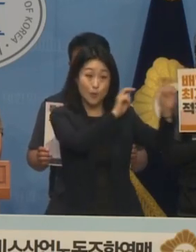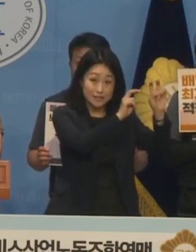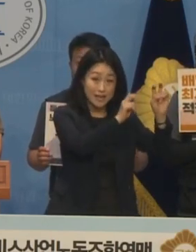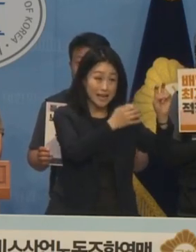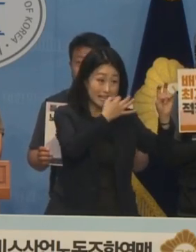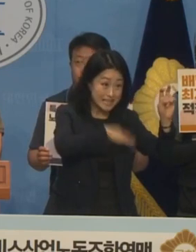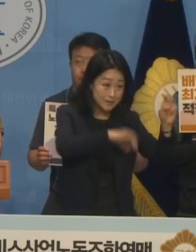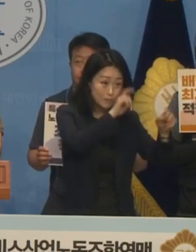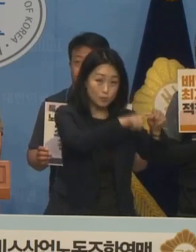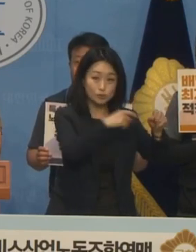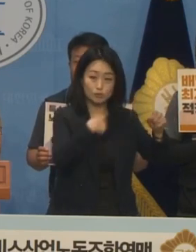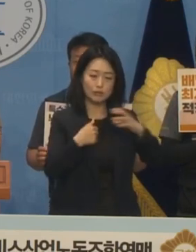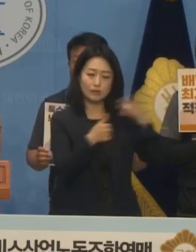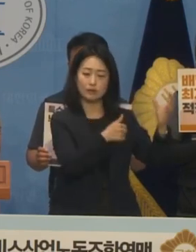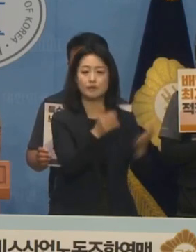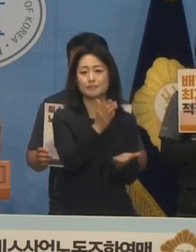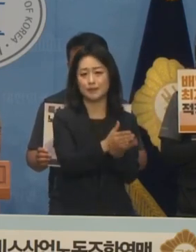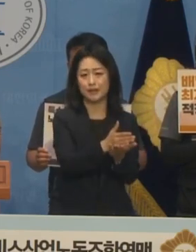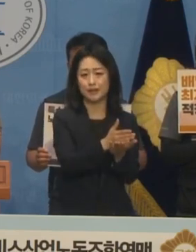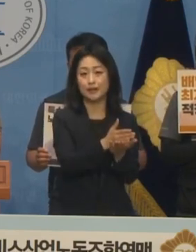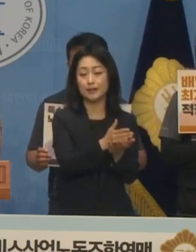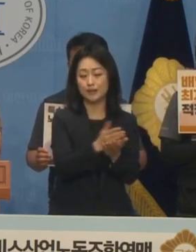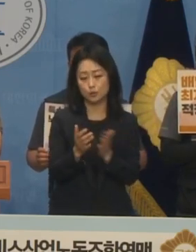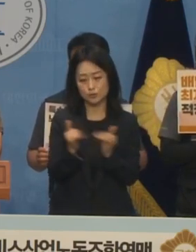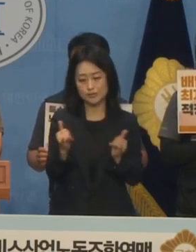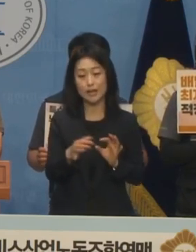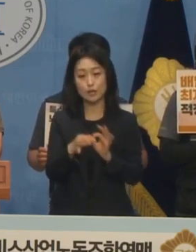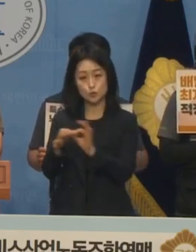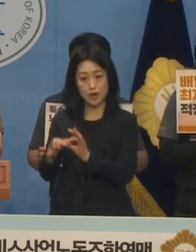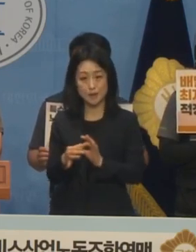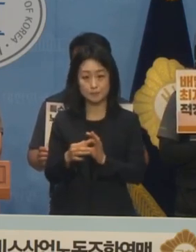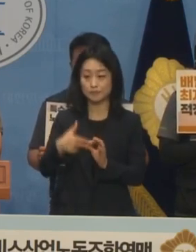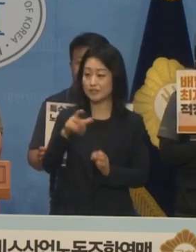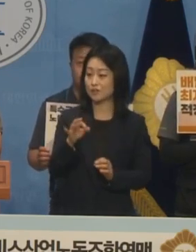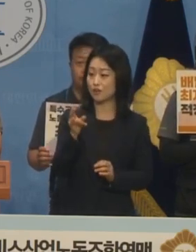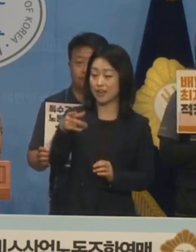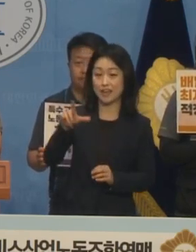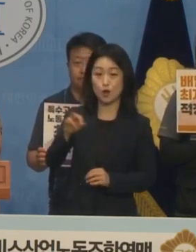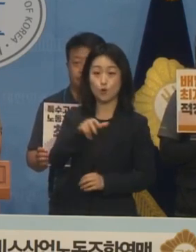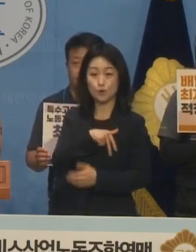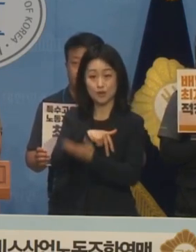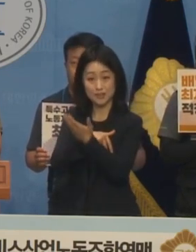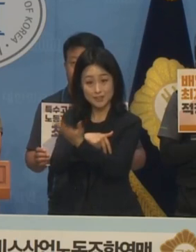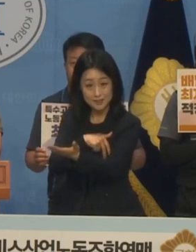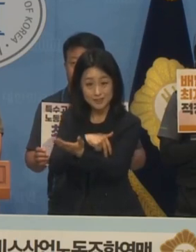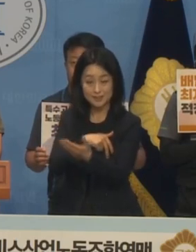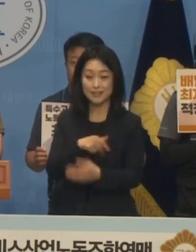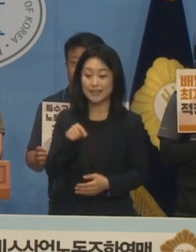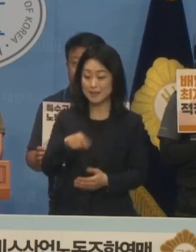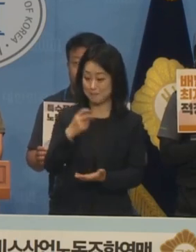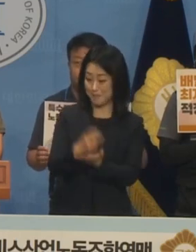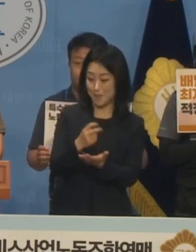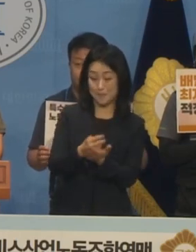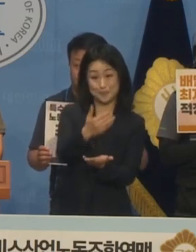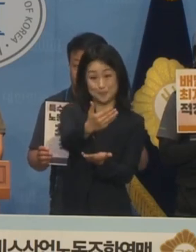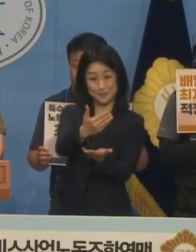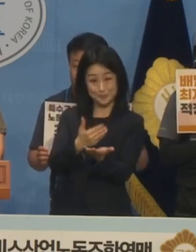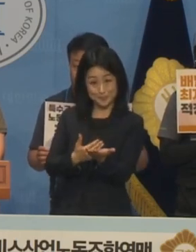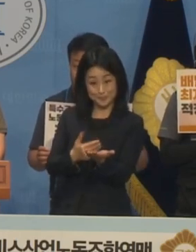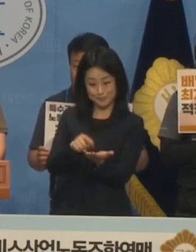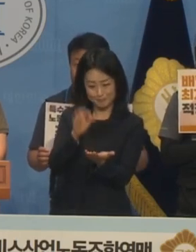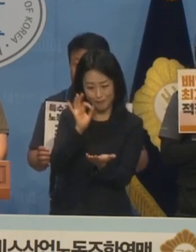배달 노동자는 최저임금으로 적정 수입을 보장받을 수 있는 생활 안정이 절실히 필요합니다.